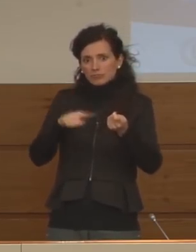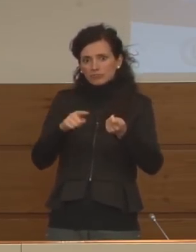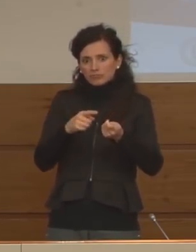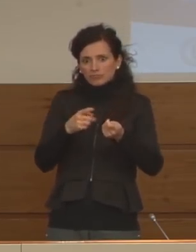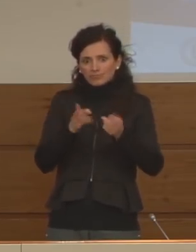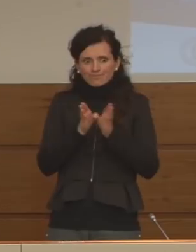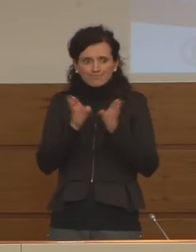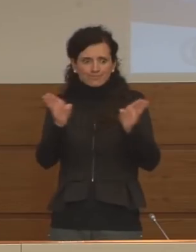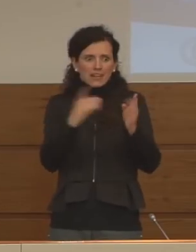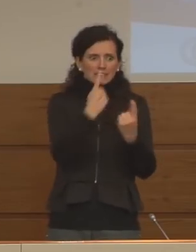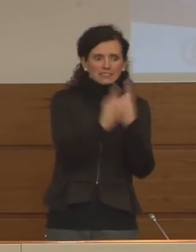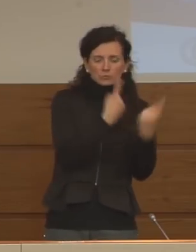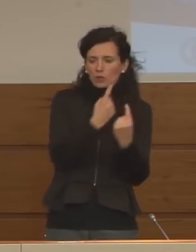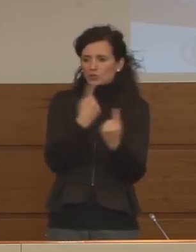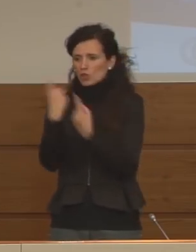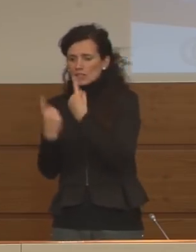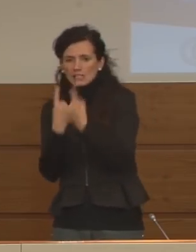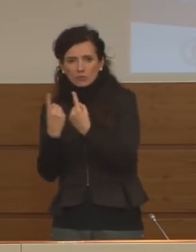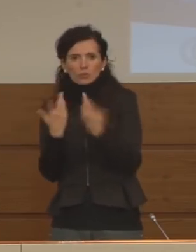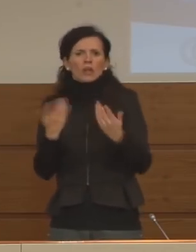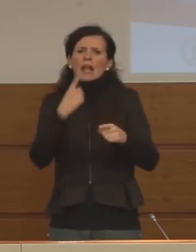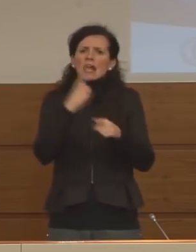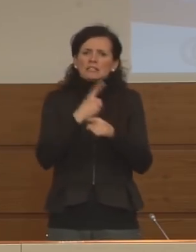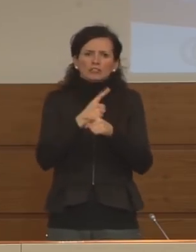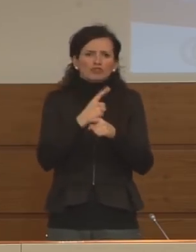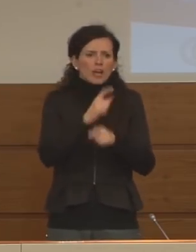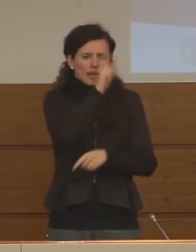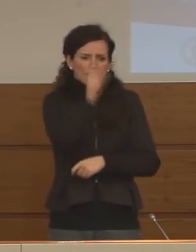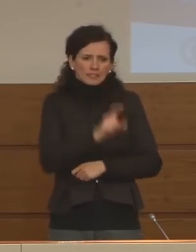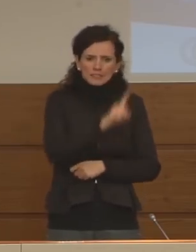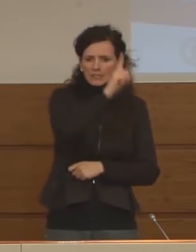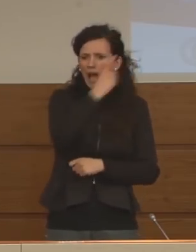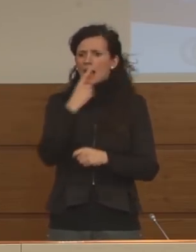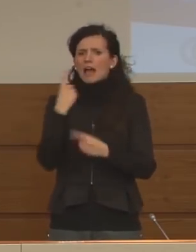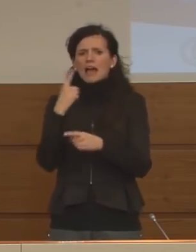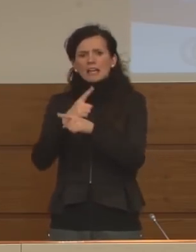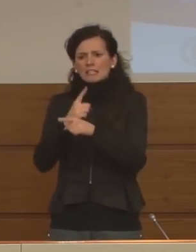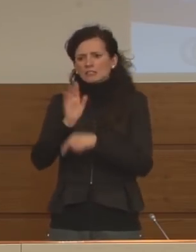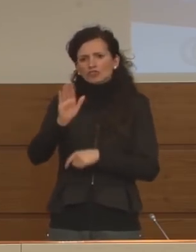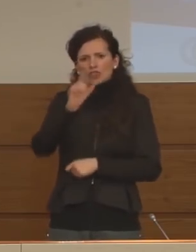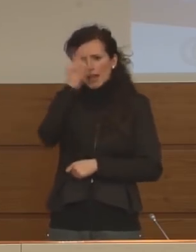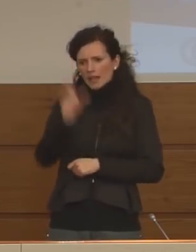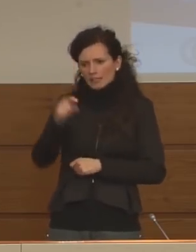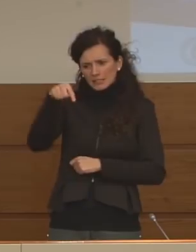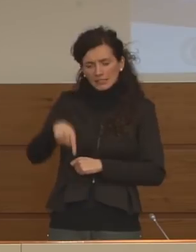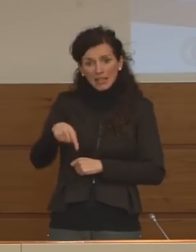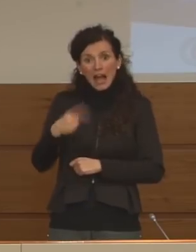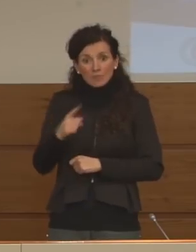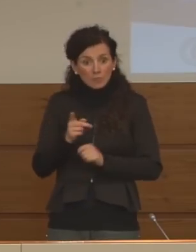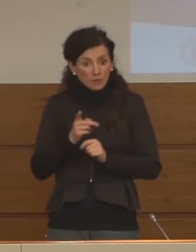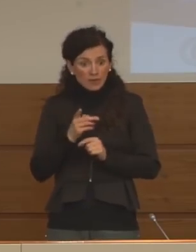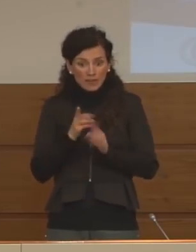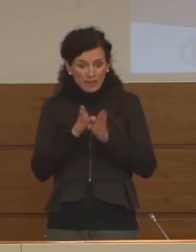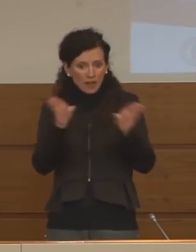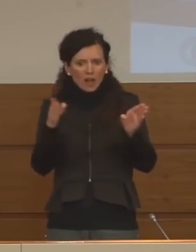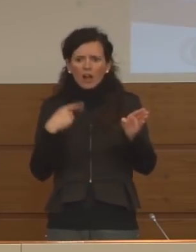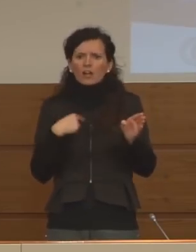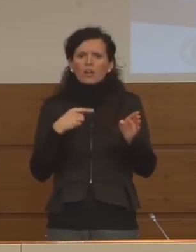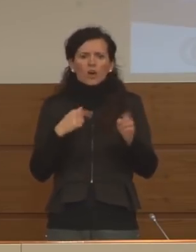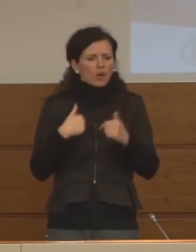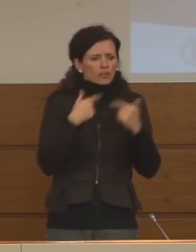queste due esigenze che devono diventare complementari e non possono essere